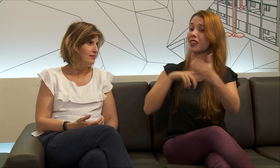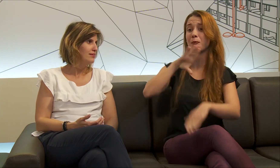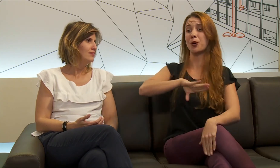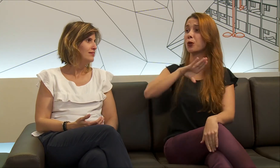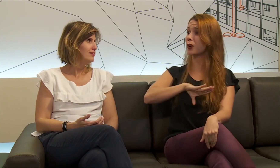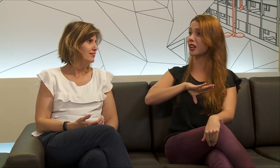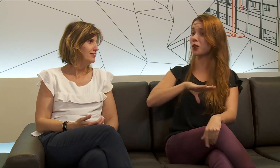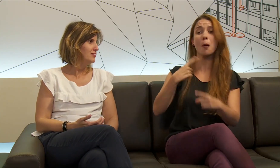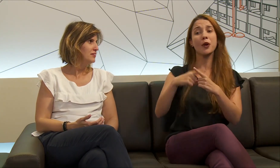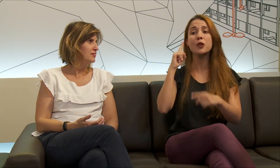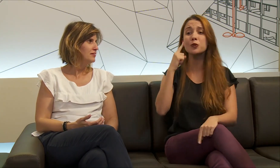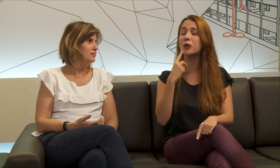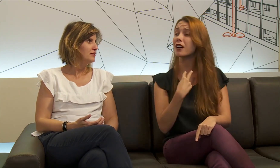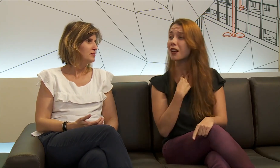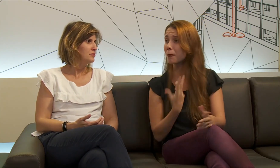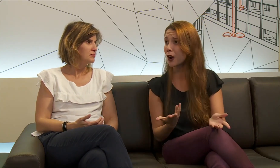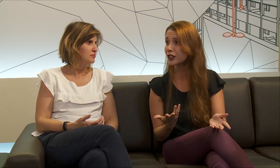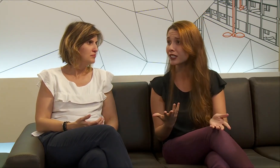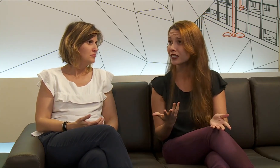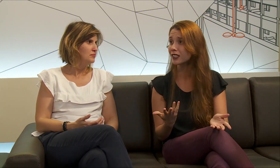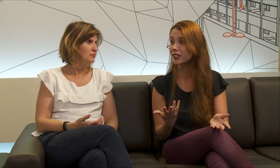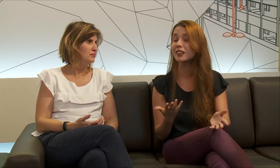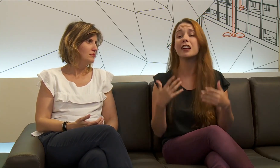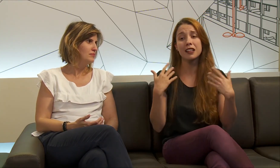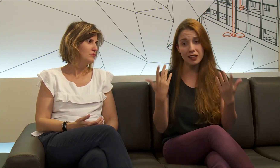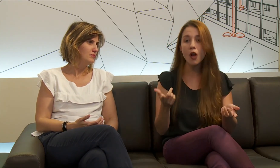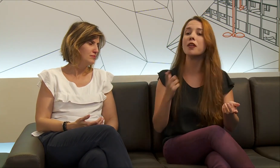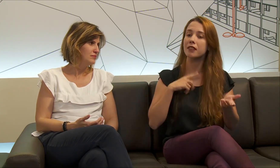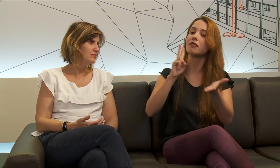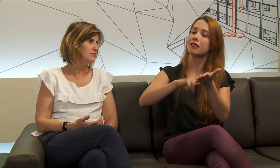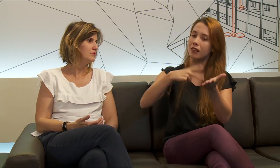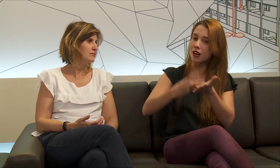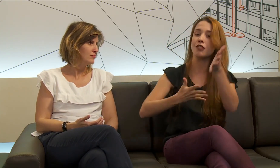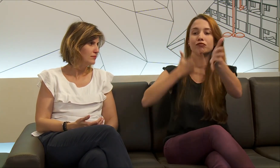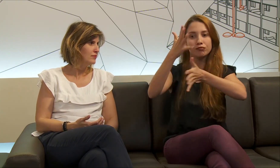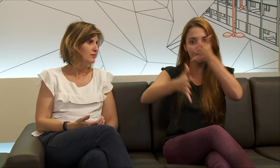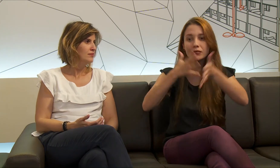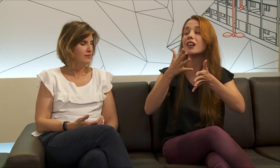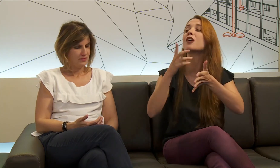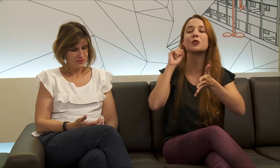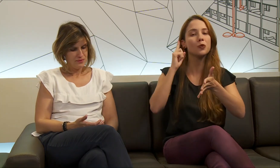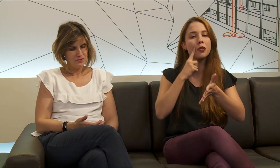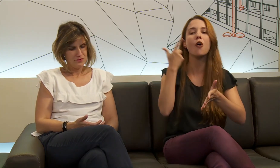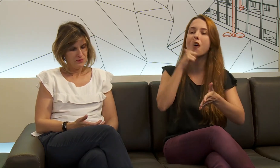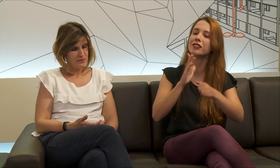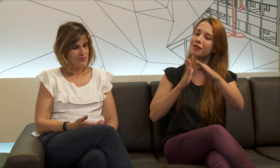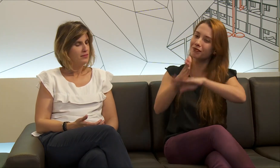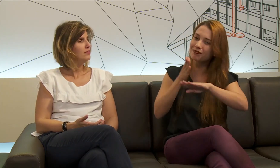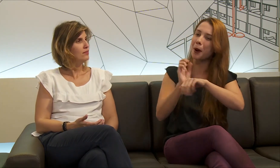como primeira língua, assim como foi a língua portuguesa para as pessoas ouvintes. Então, nós competimos em